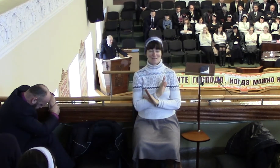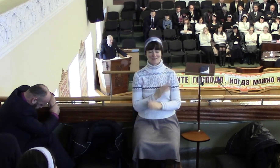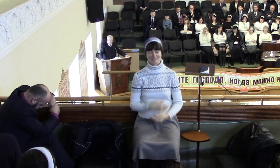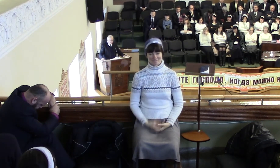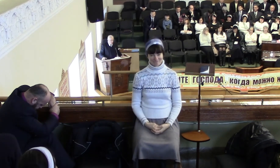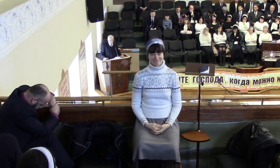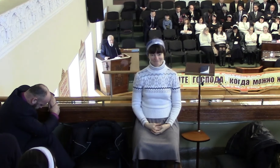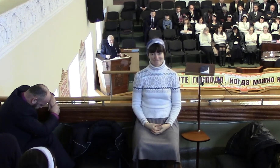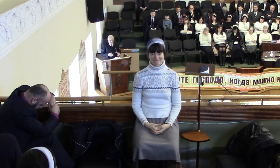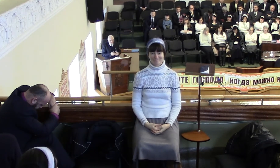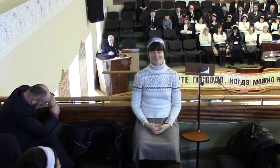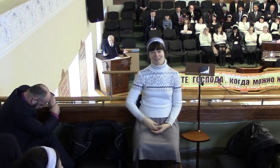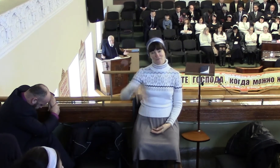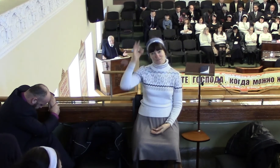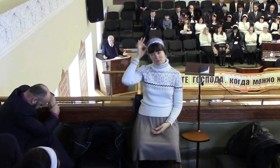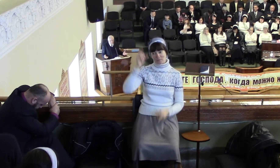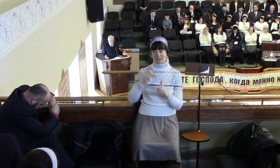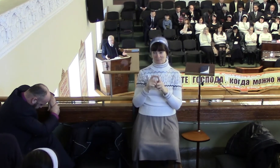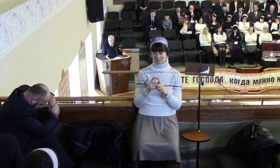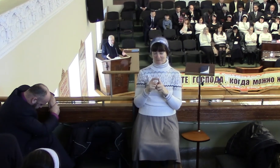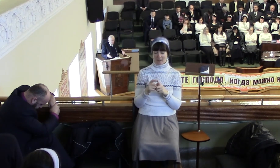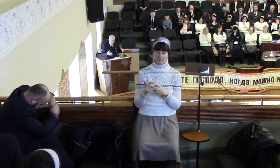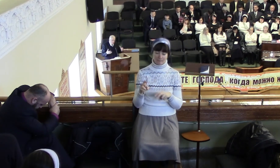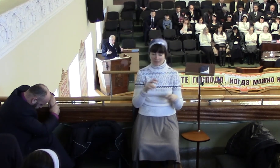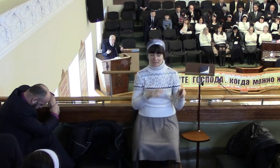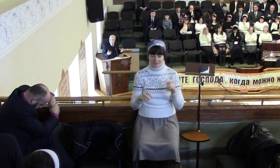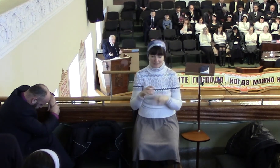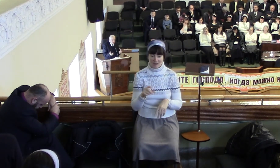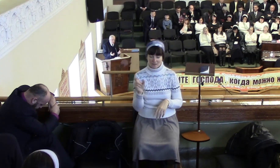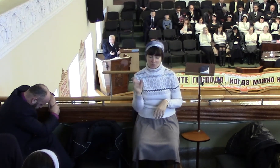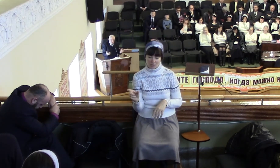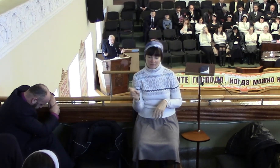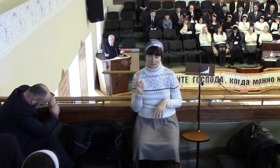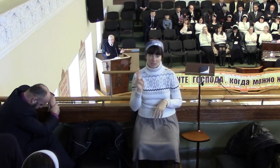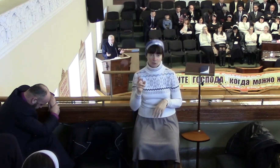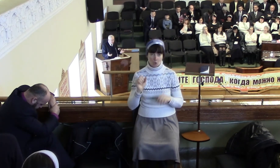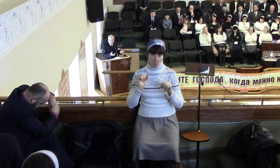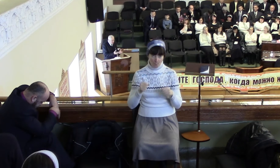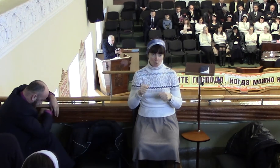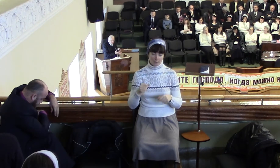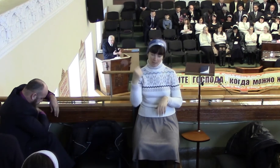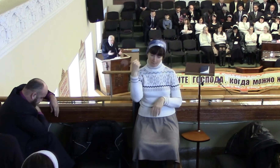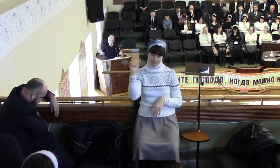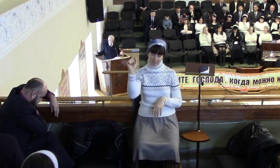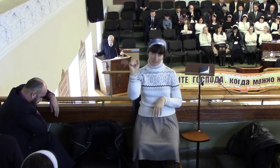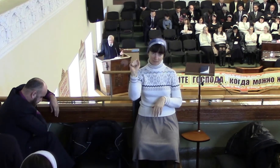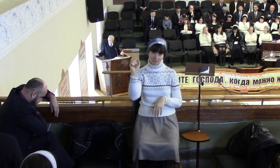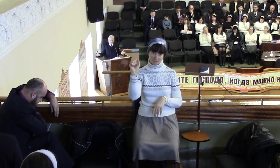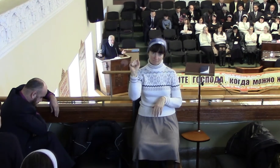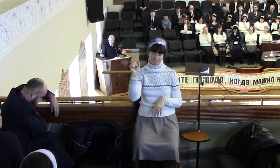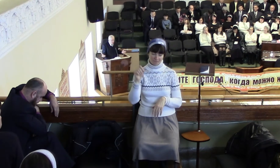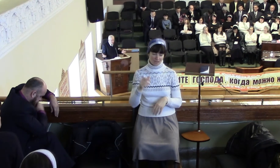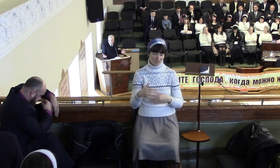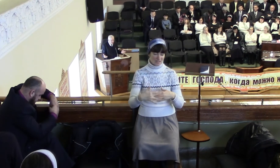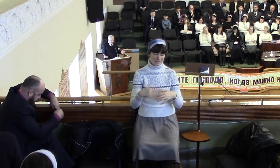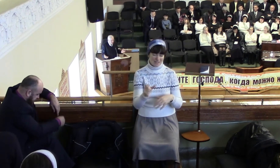слова, Бог говорит, я искал у них человека, который стал бы в проломе, но я не нашел. Среди людей не нашел человека